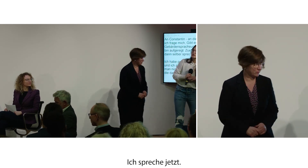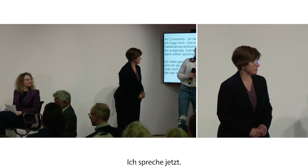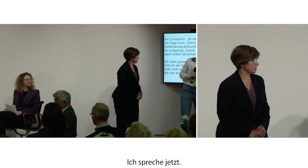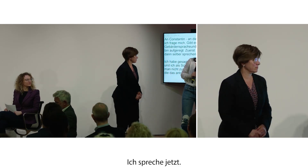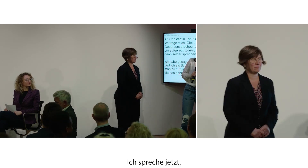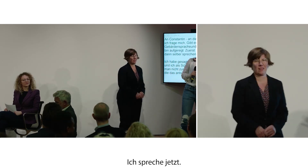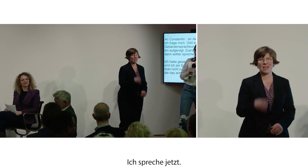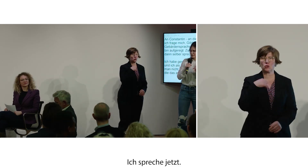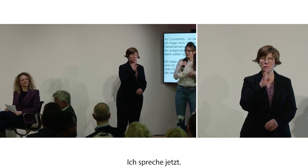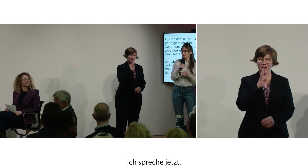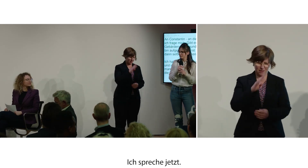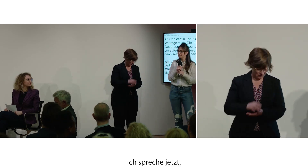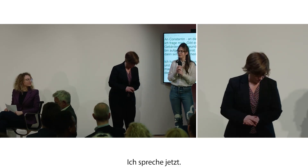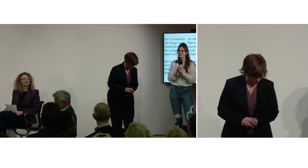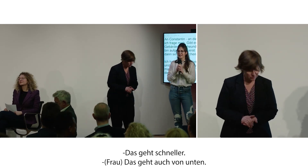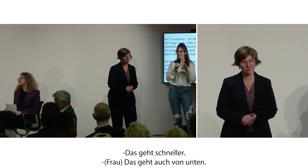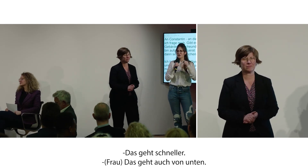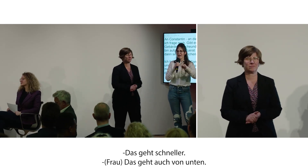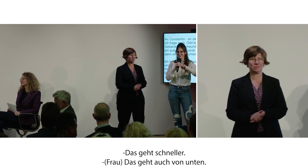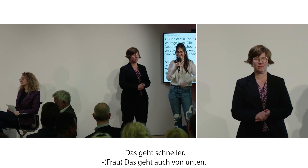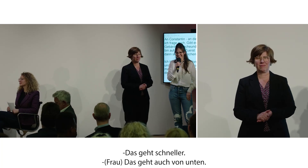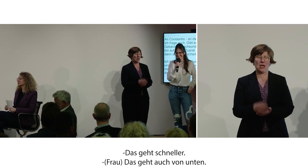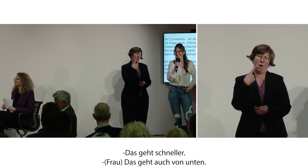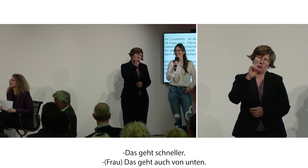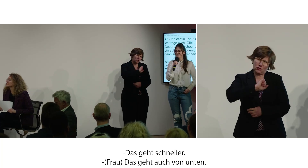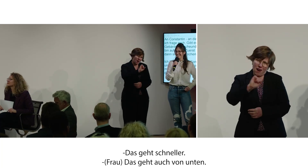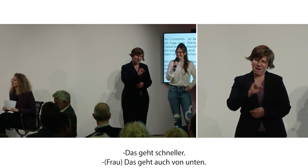Ich spreche jetzt. Geht schneller.